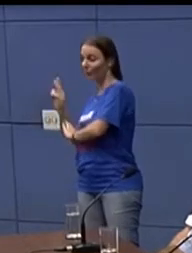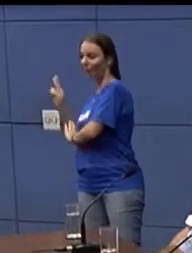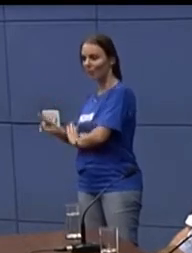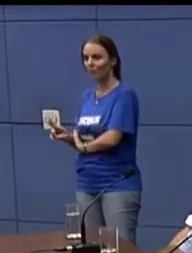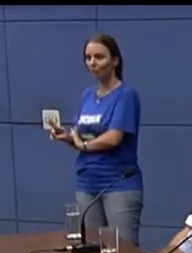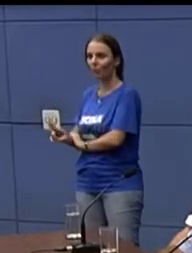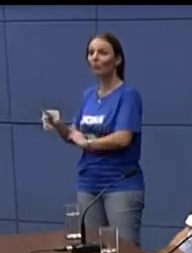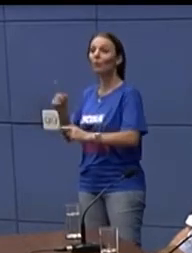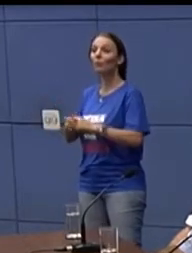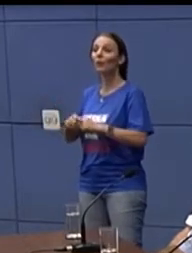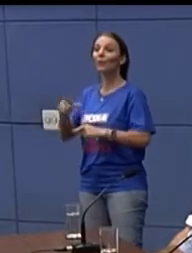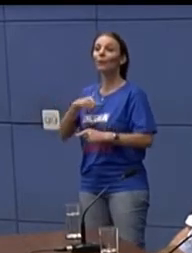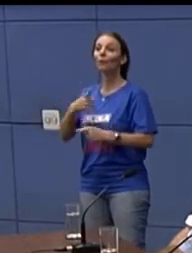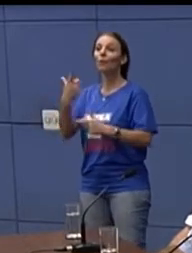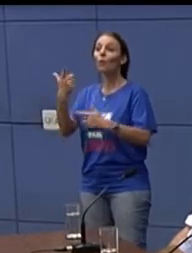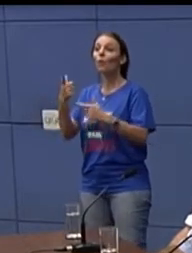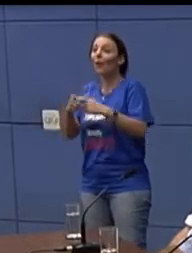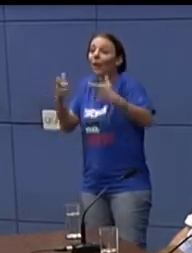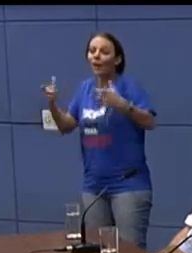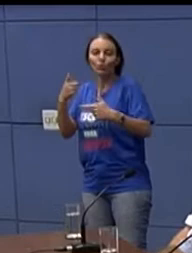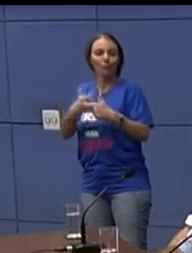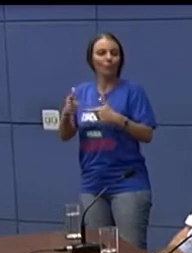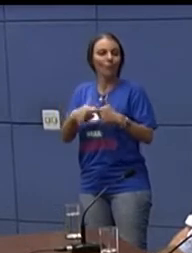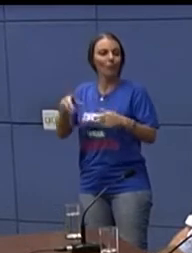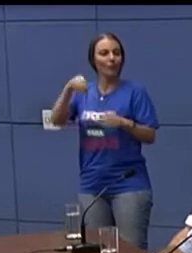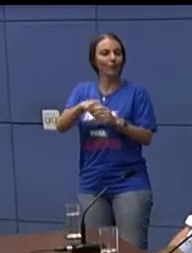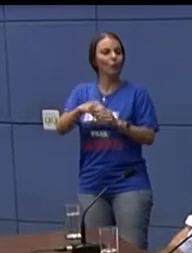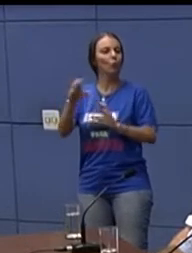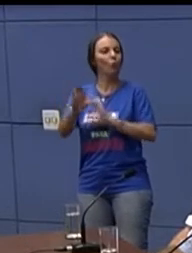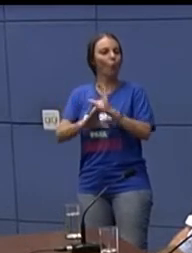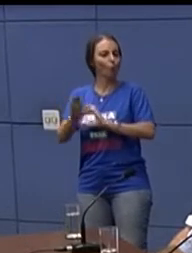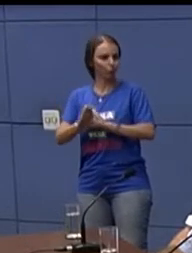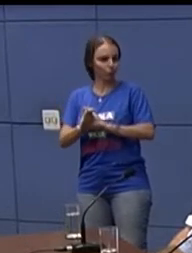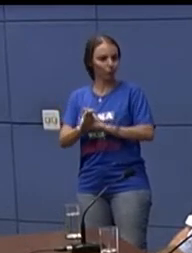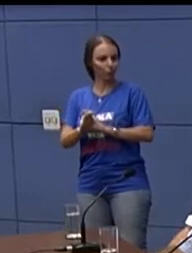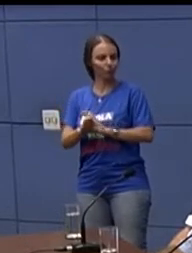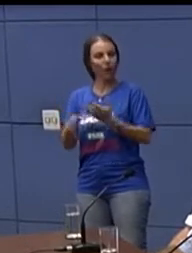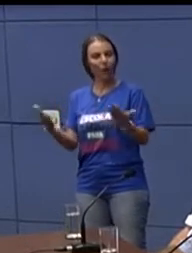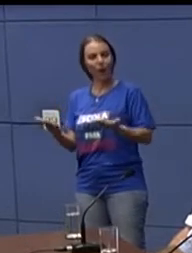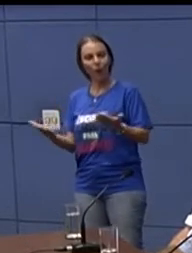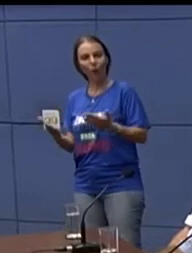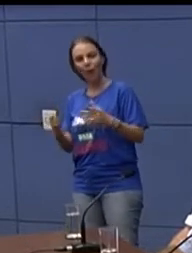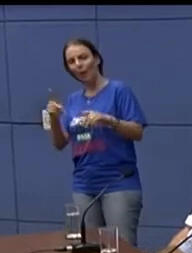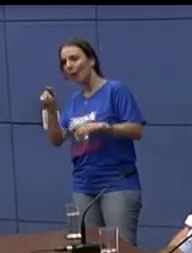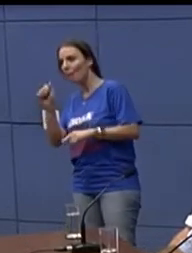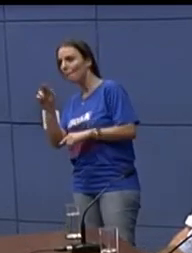no concurso. E aí, Paulo, se você puder